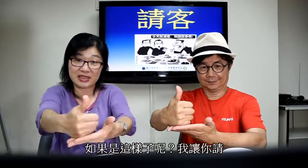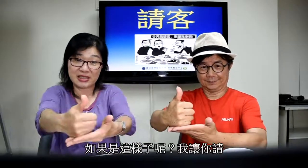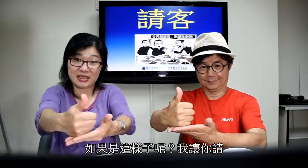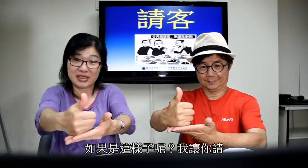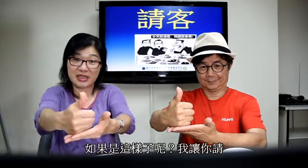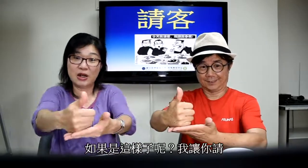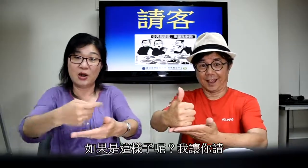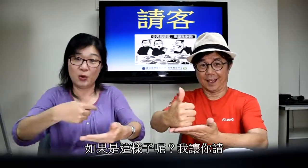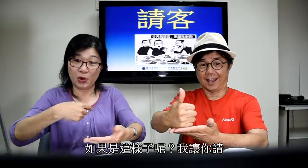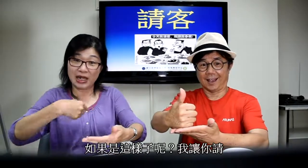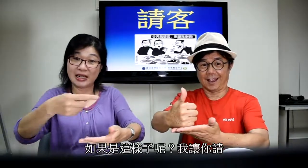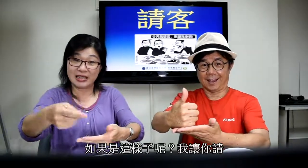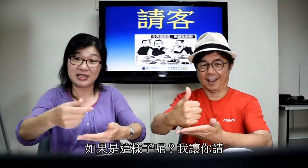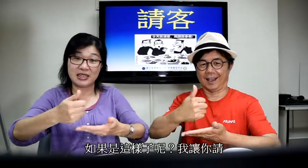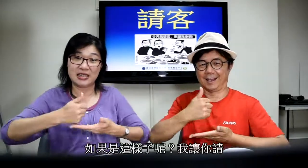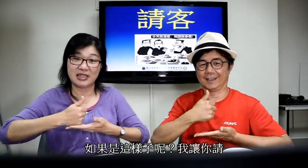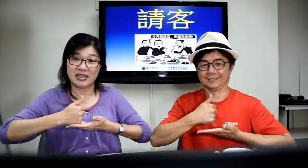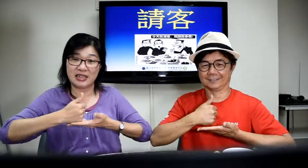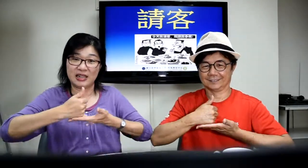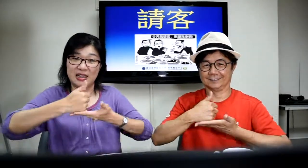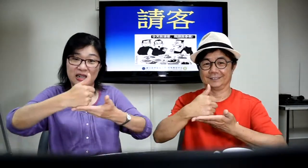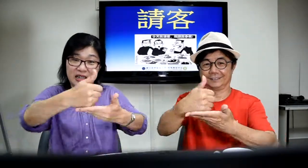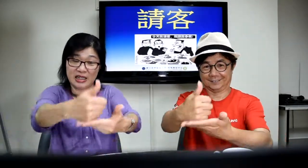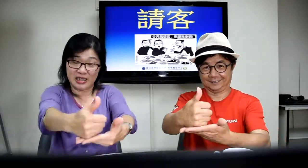呢，我让你请。